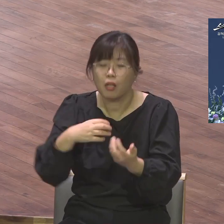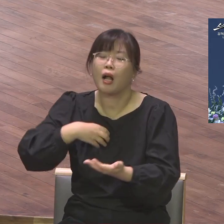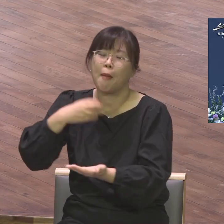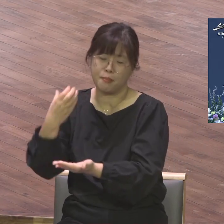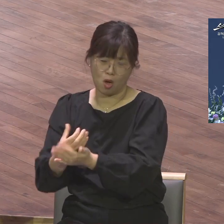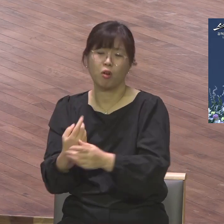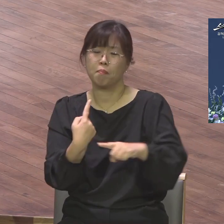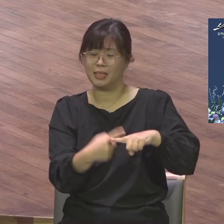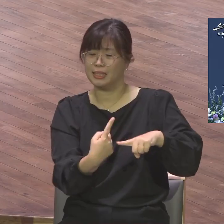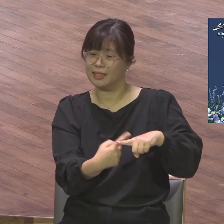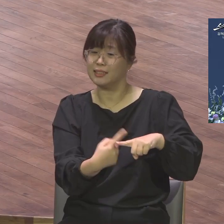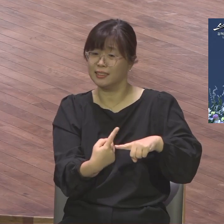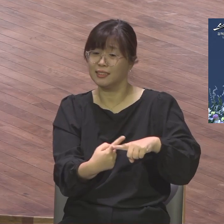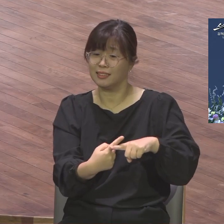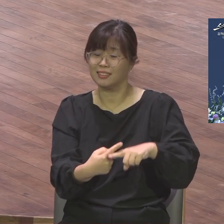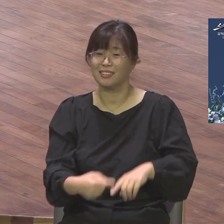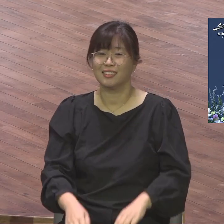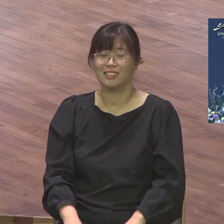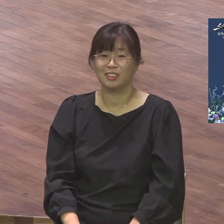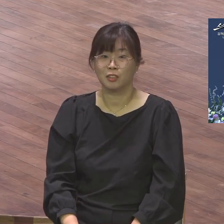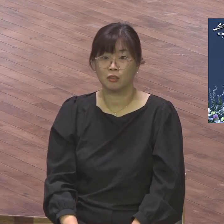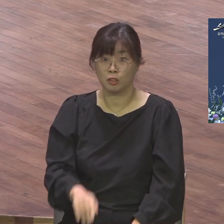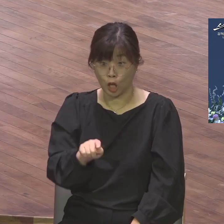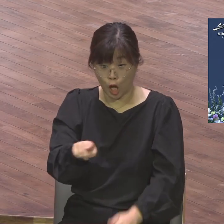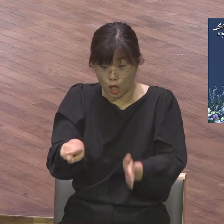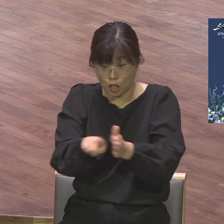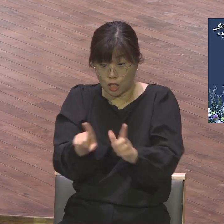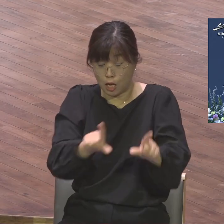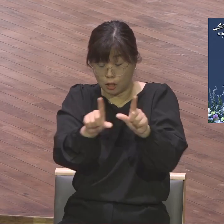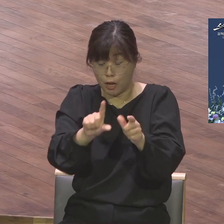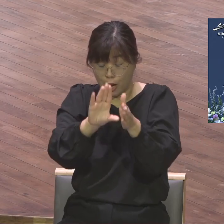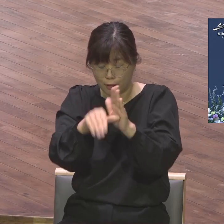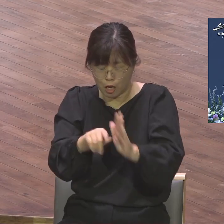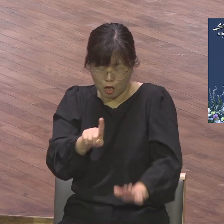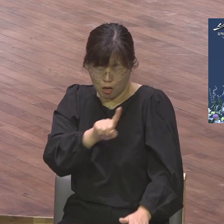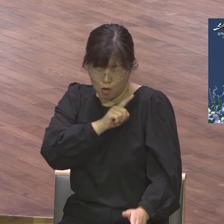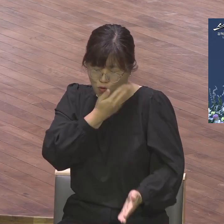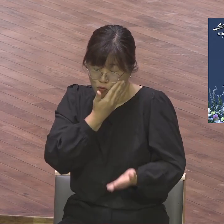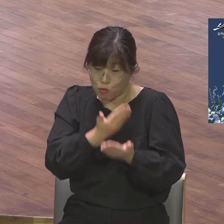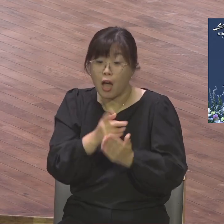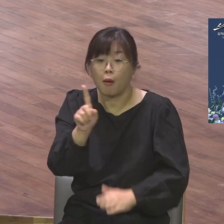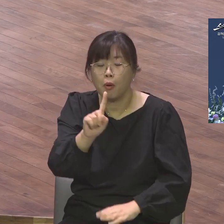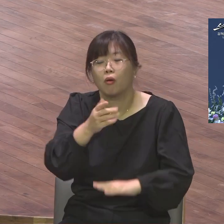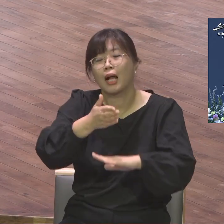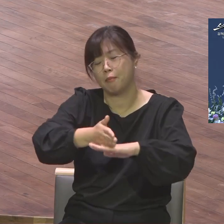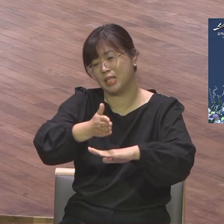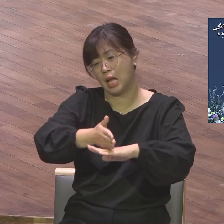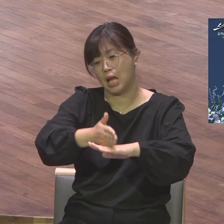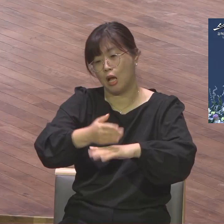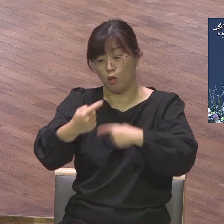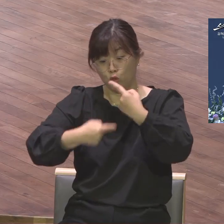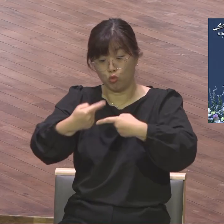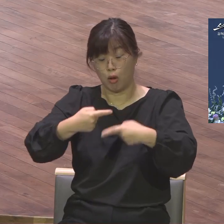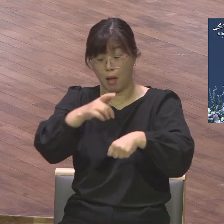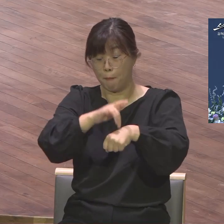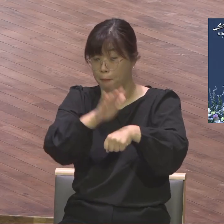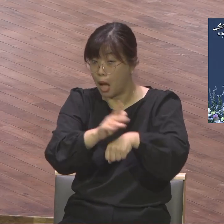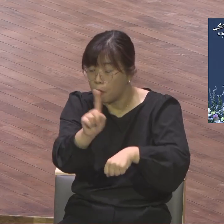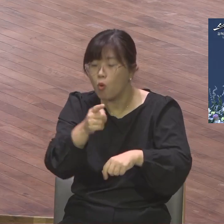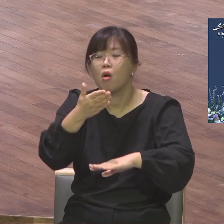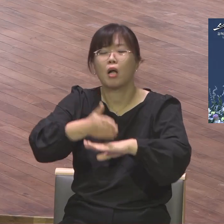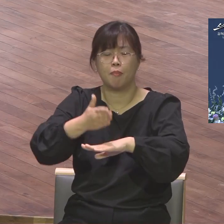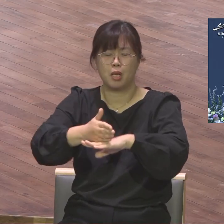넘치는 신앙생활 하면서 최고 신앙이 뭐냐? 감사가 넘치는 사람. 늘 감사가 입에 달려 있는 사람. 감사.